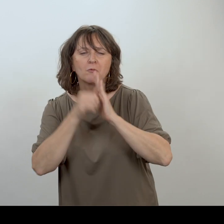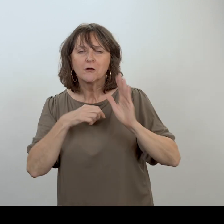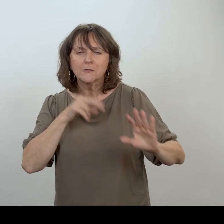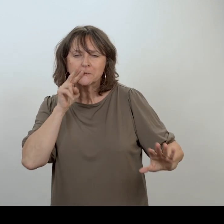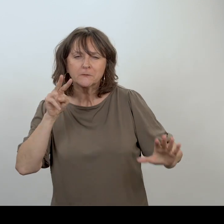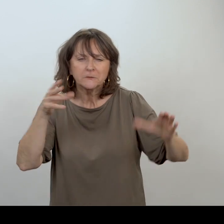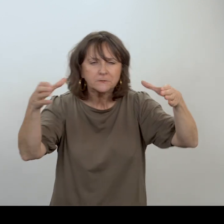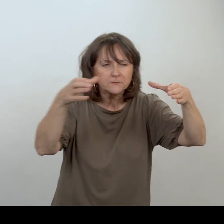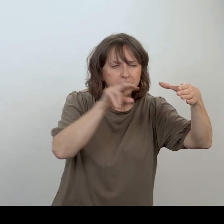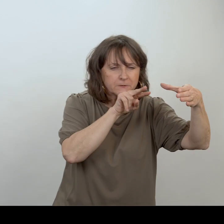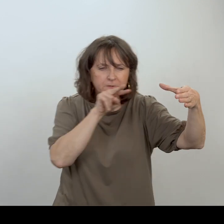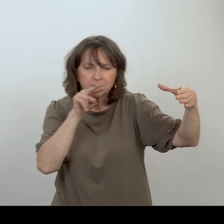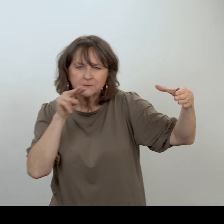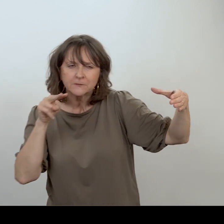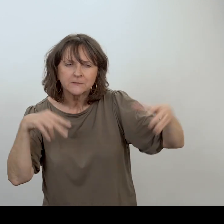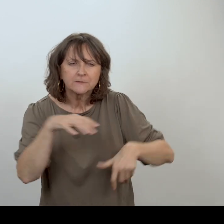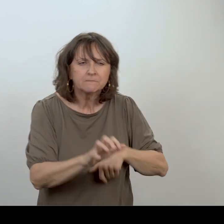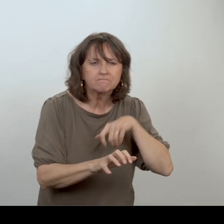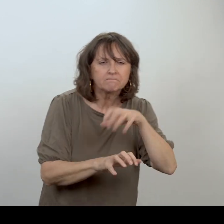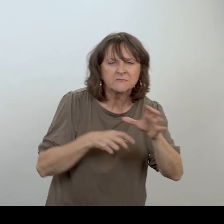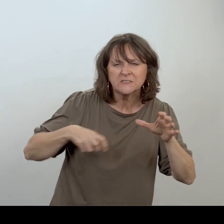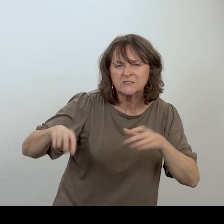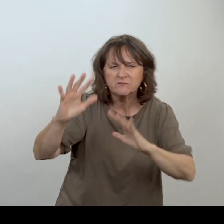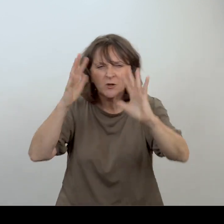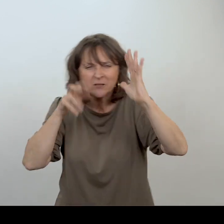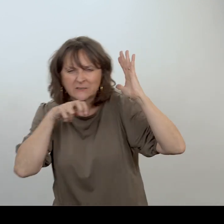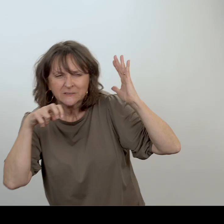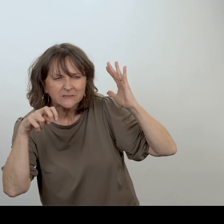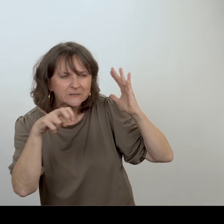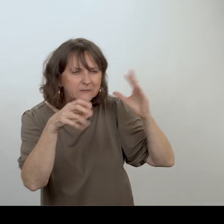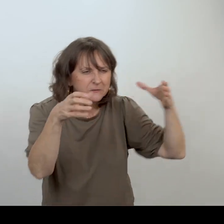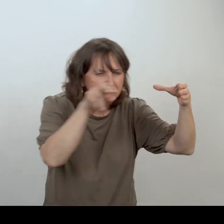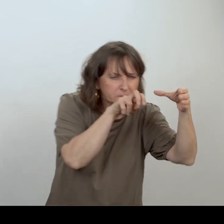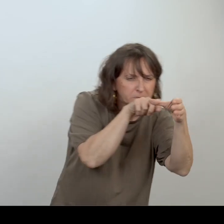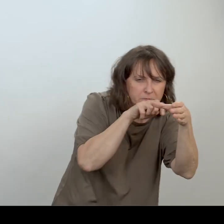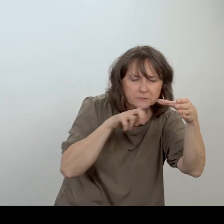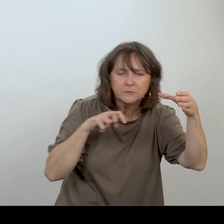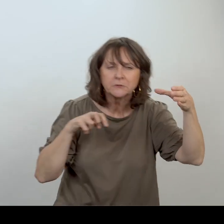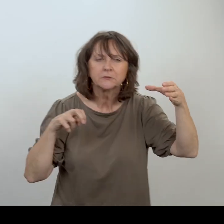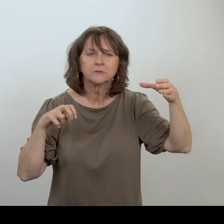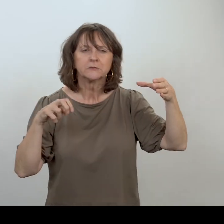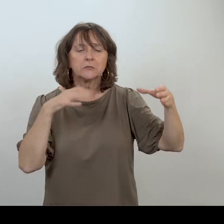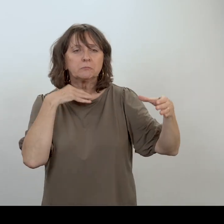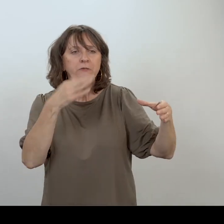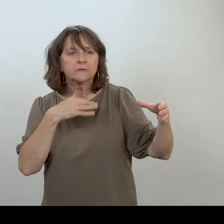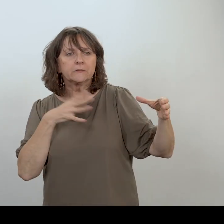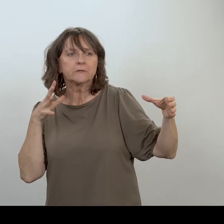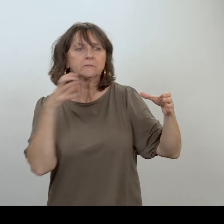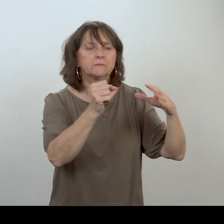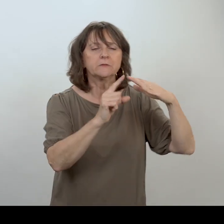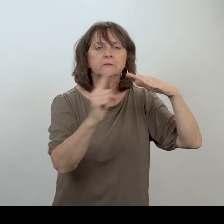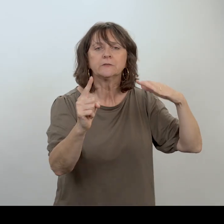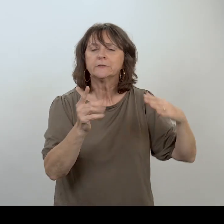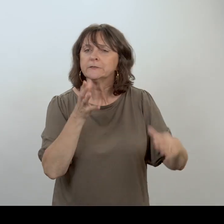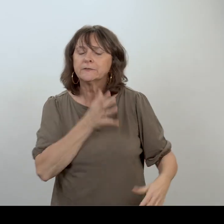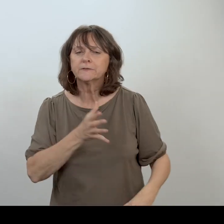festin. Ainsi, pendant plusieurs mois, il épia le troupeau. Il faisait les 100 pas dans la forêt en passant près